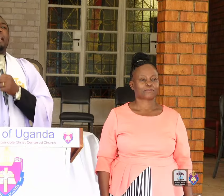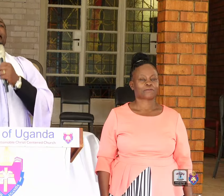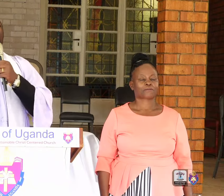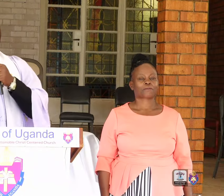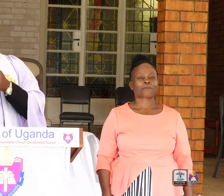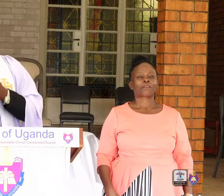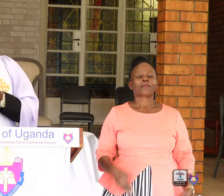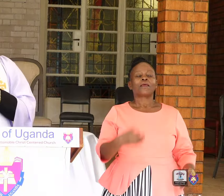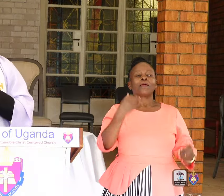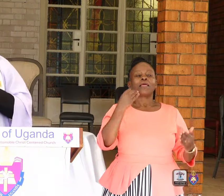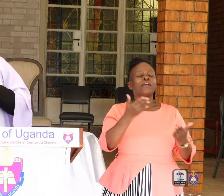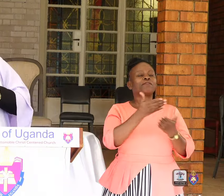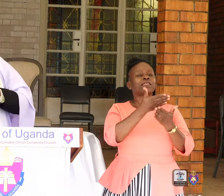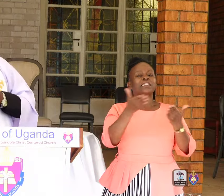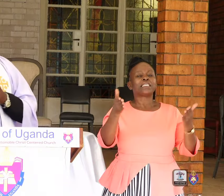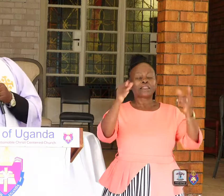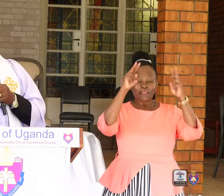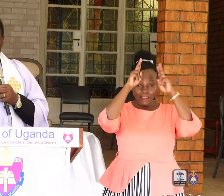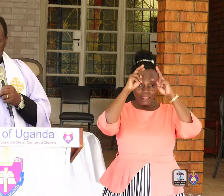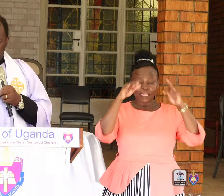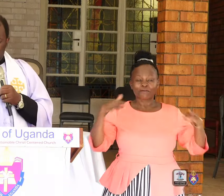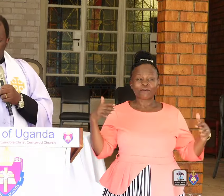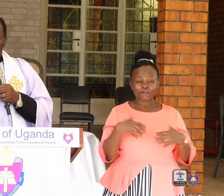wabaawo ekintu sitaani kyatiira ddala